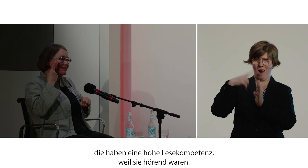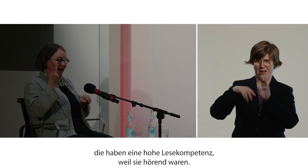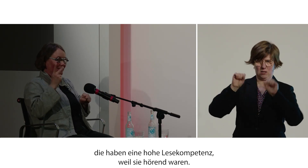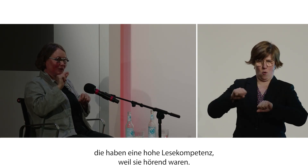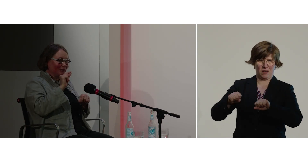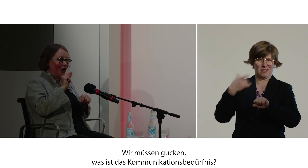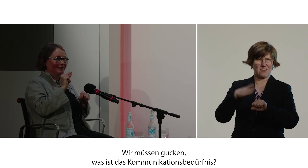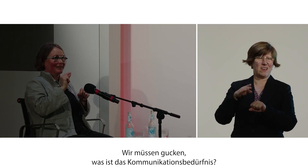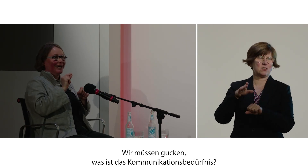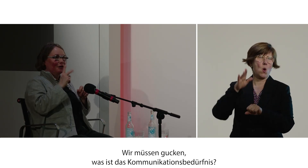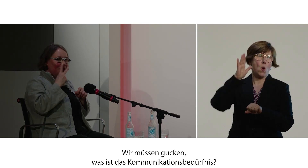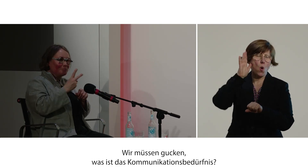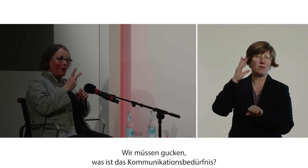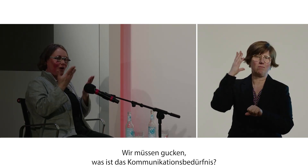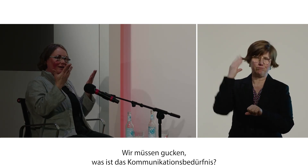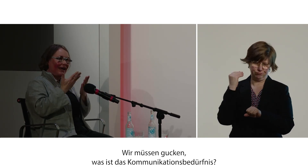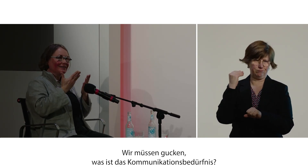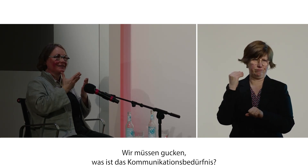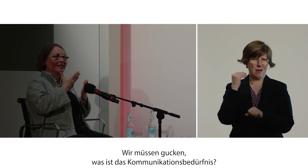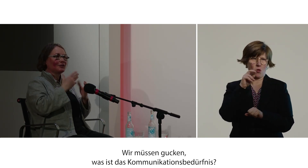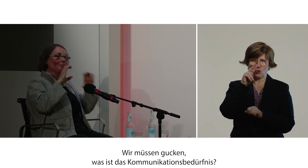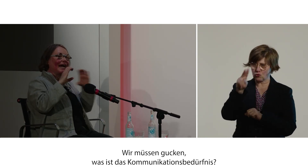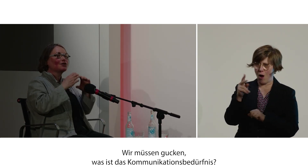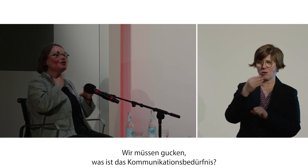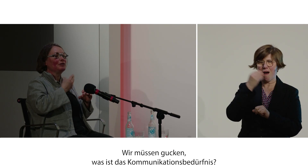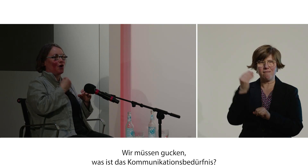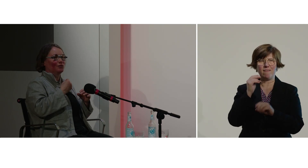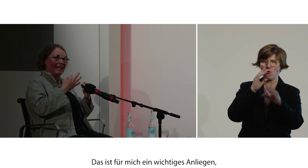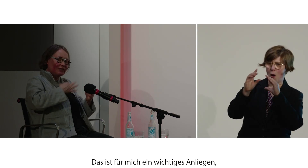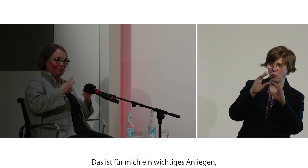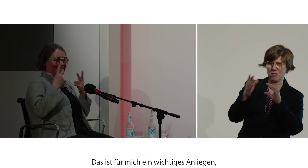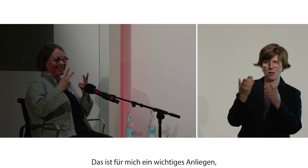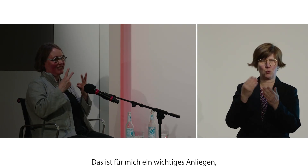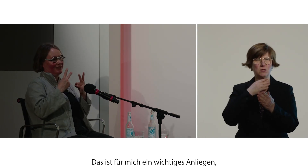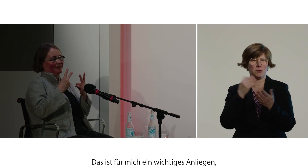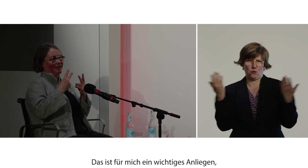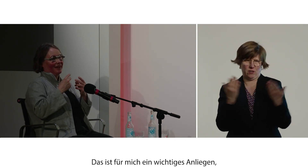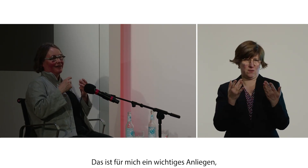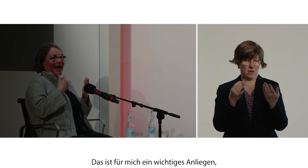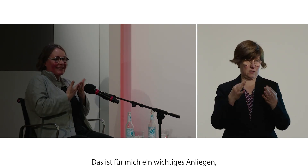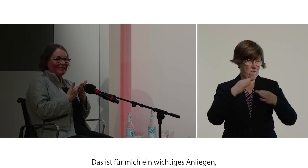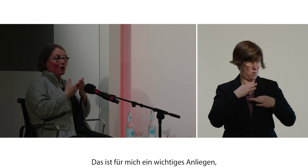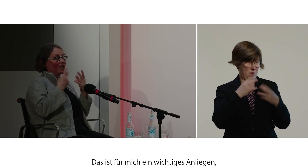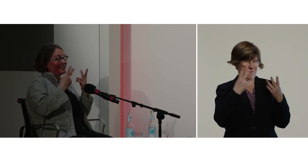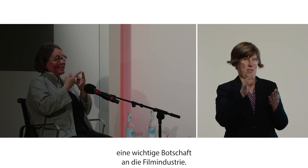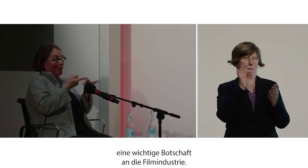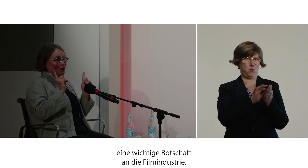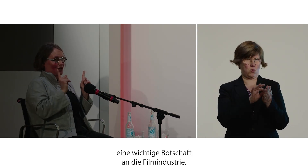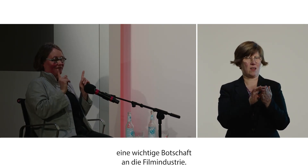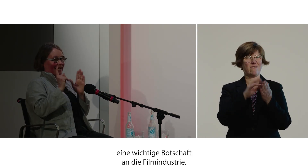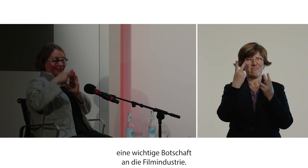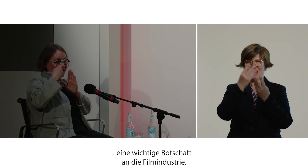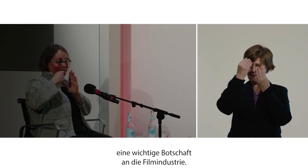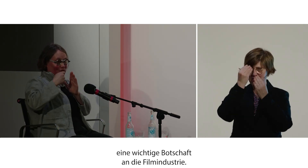weil sie ja hörend waren. Das bedeutet, wir müssen immer gucken, was ist das Kommunikationsbedürfnis. Und das ist für mich ein ganz wichtiges Anliegen, auch eine wichtige